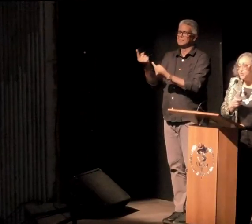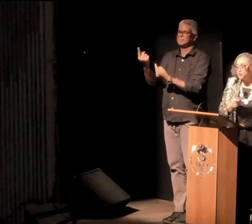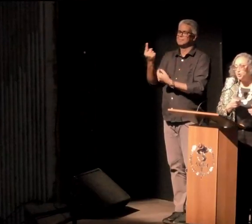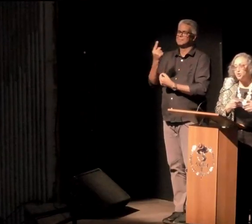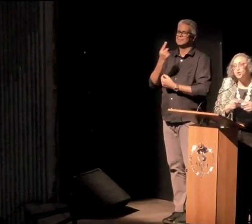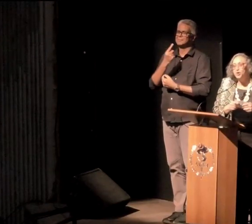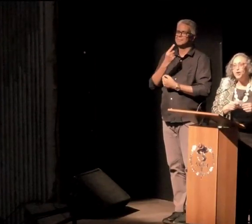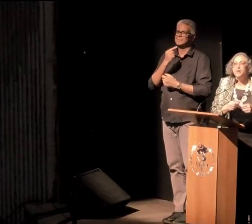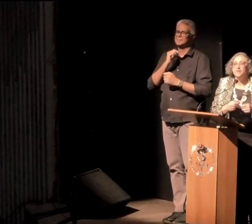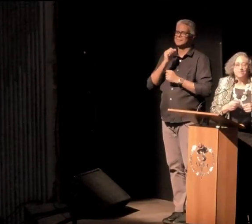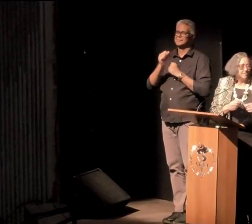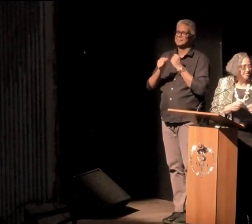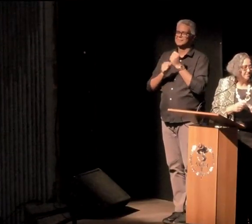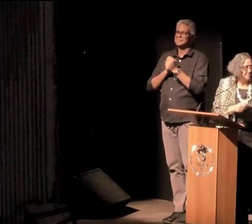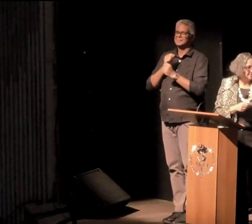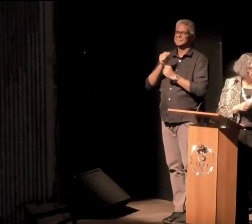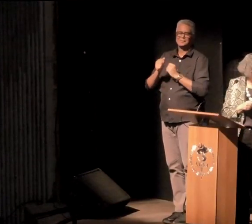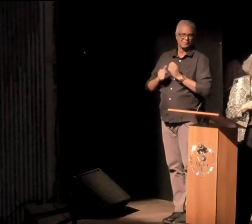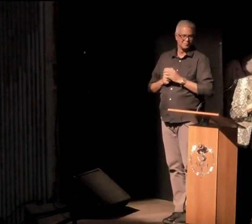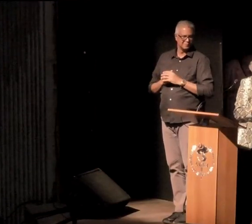tá vindo